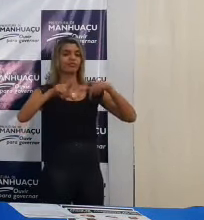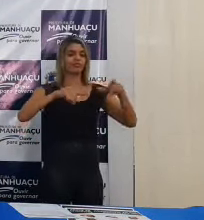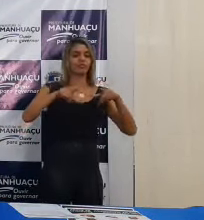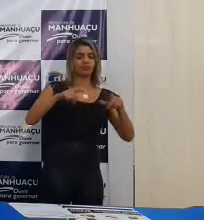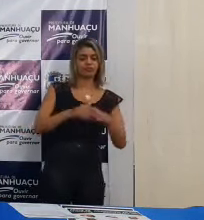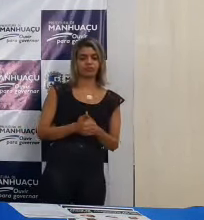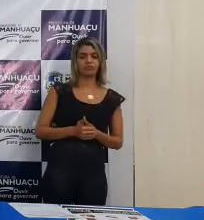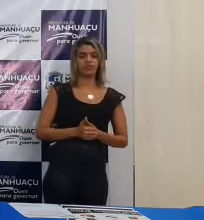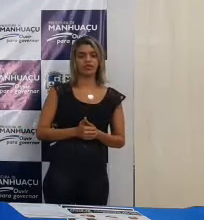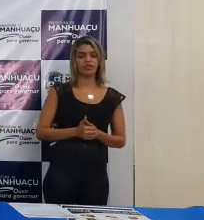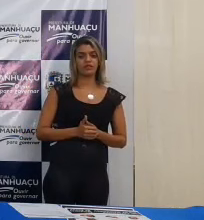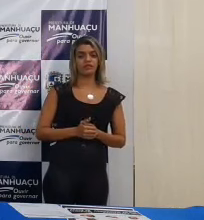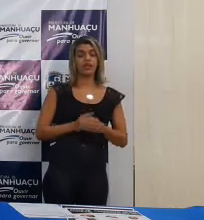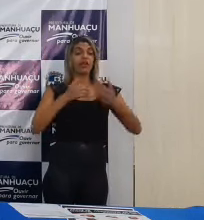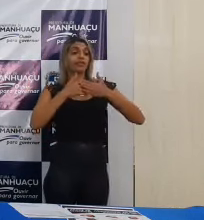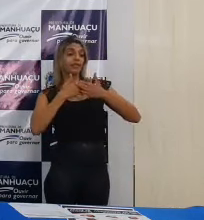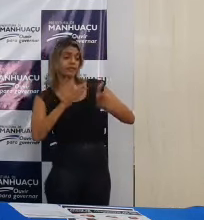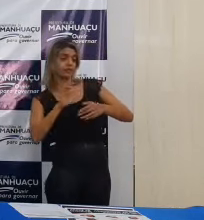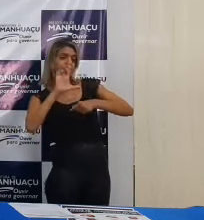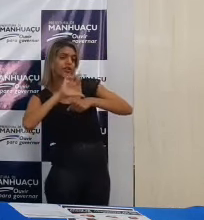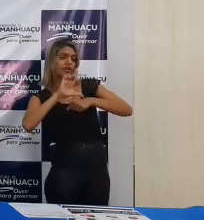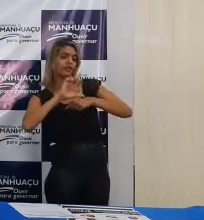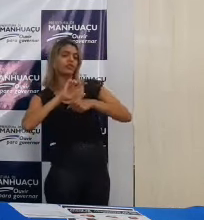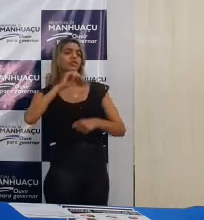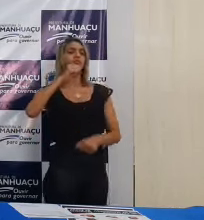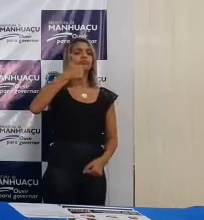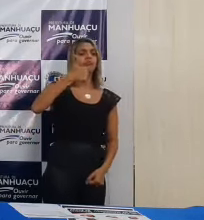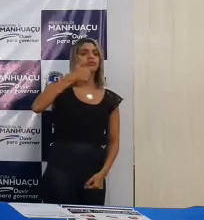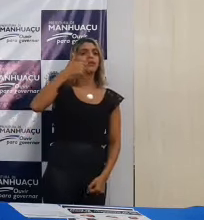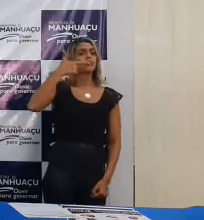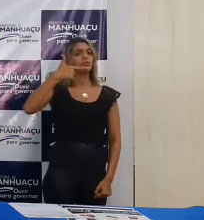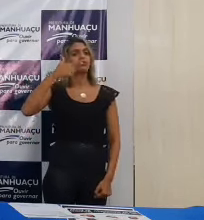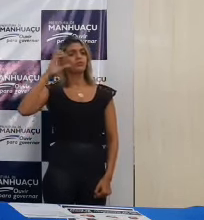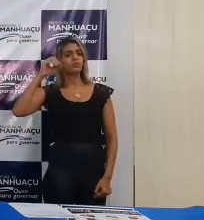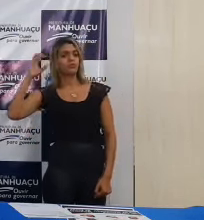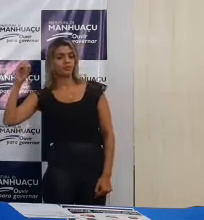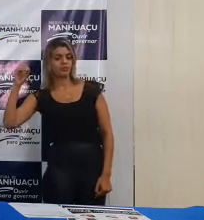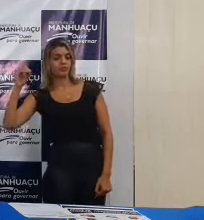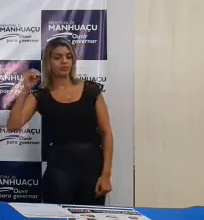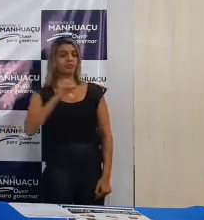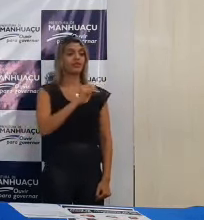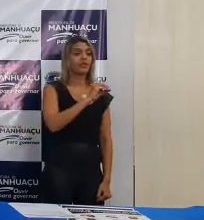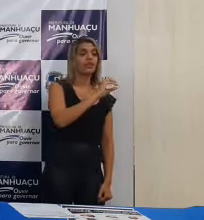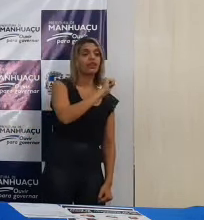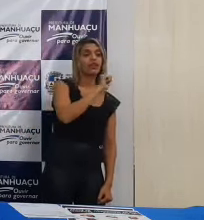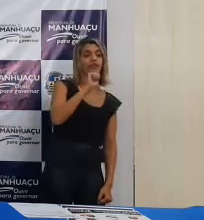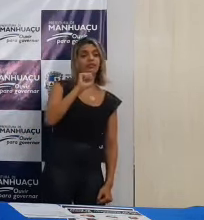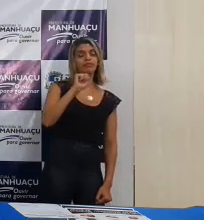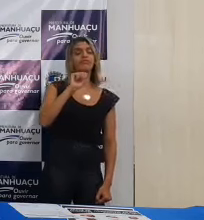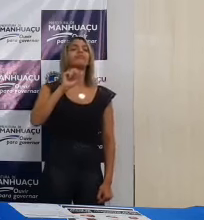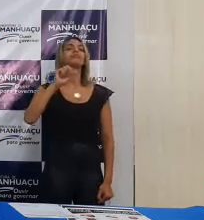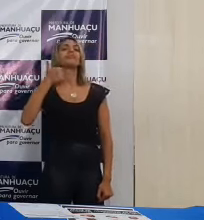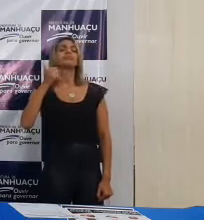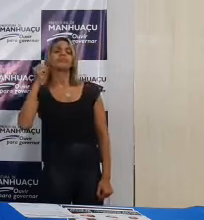Creio eu que o estágio vai continuar no mesmo índice. O objetivo é que não lote a